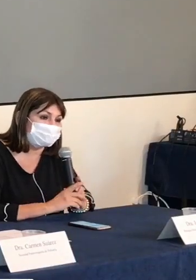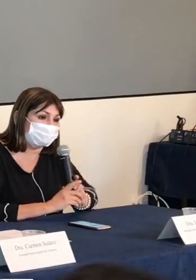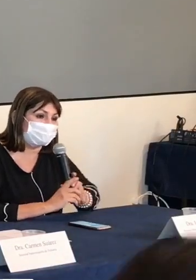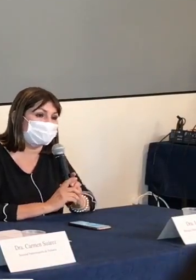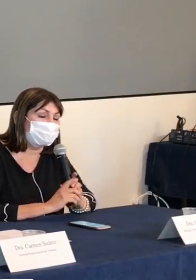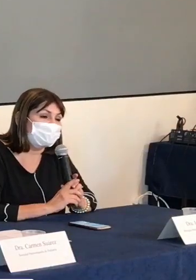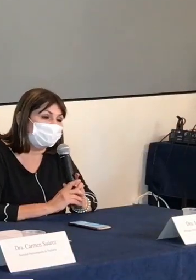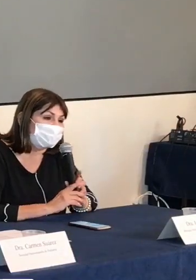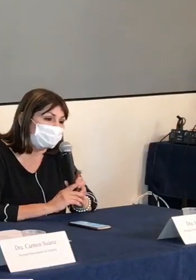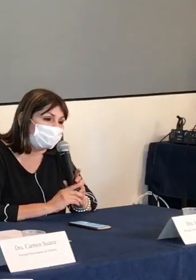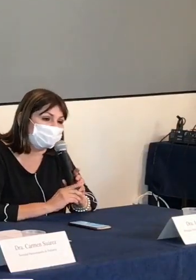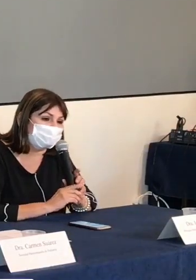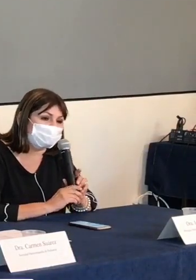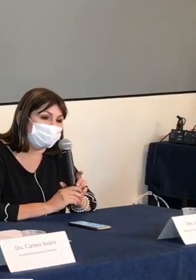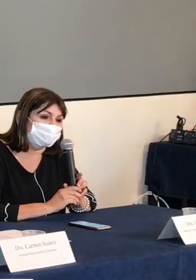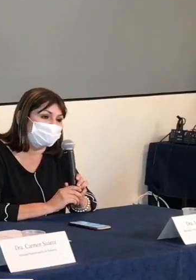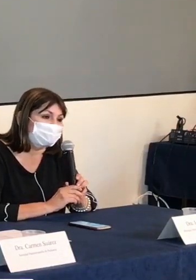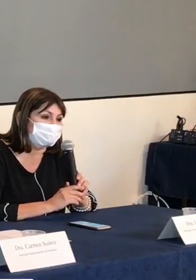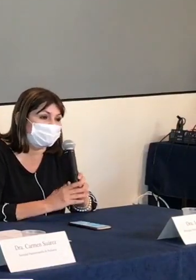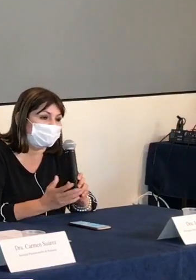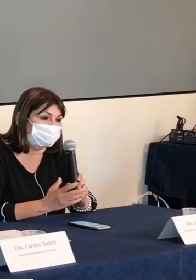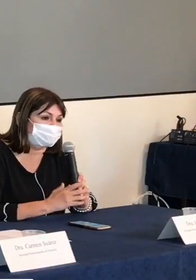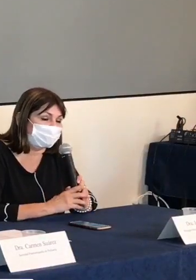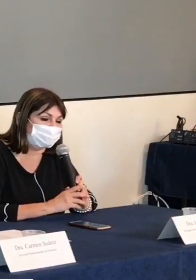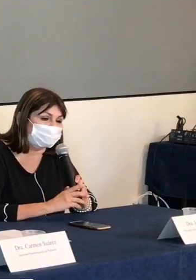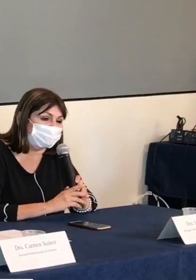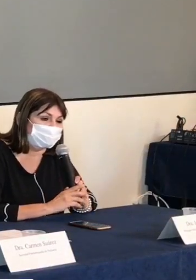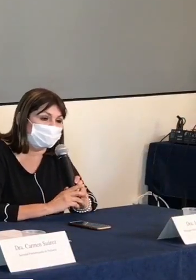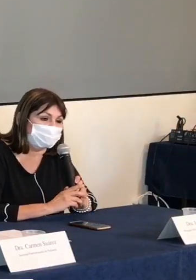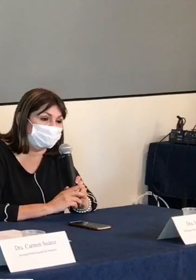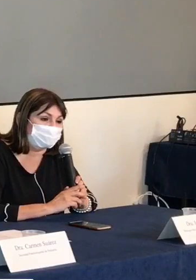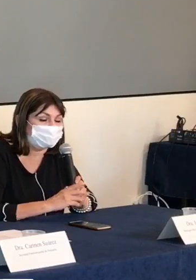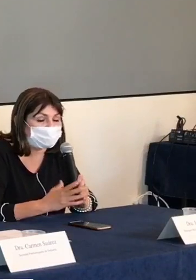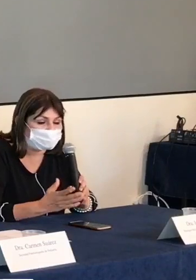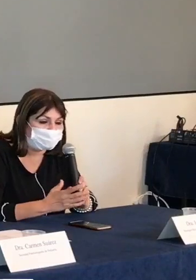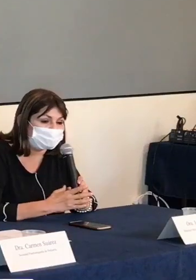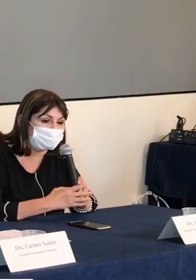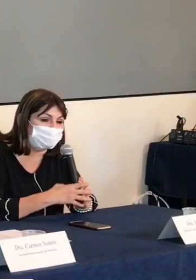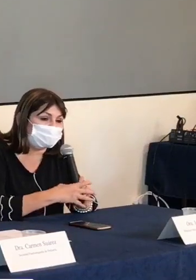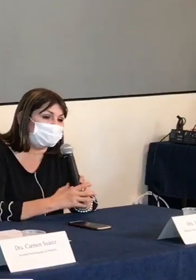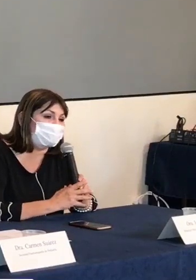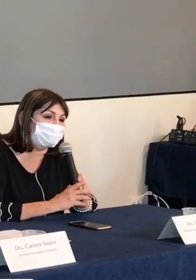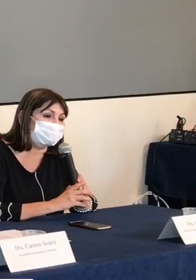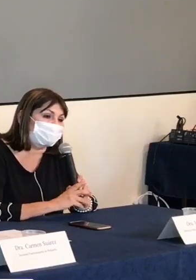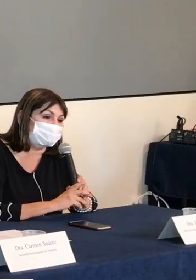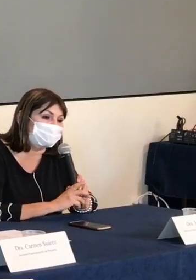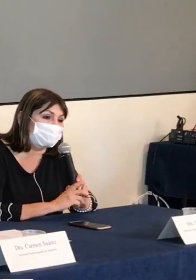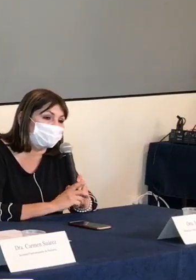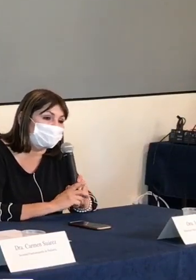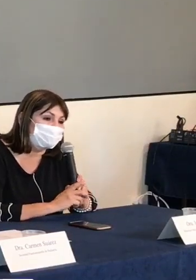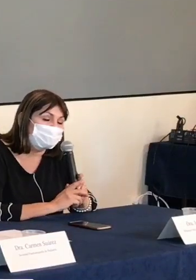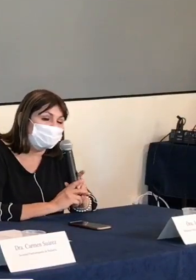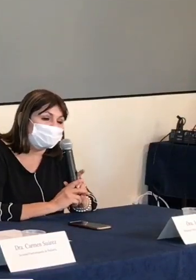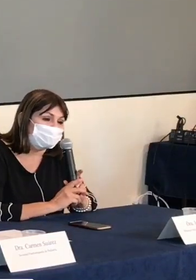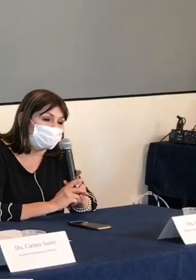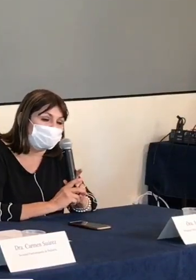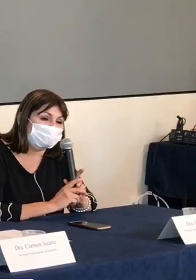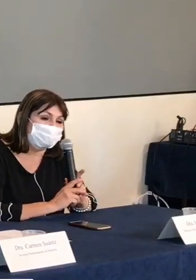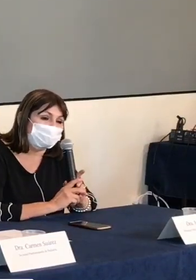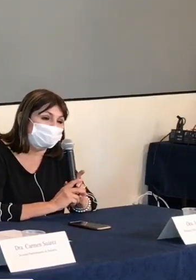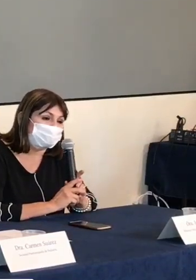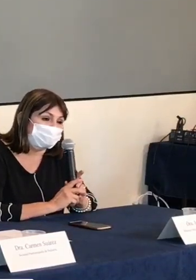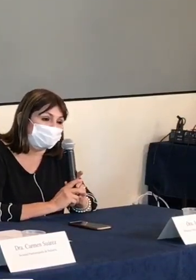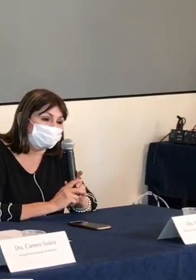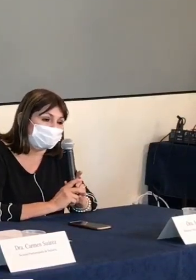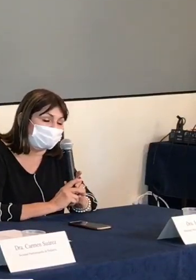Empezamos al nacer y ya para los 2 años se ha recibido o se ha completado lo que se llama la serie primaria de